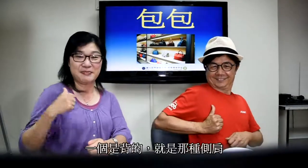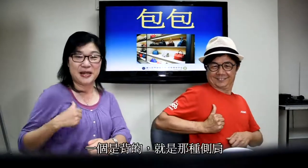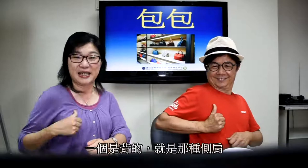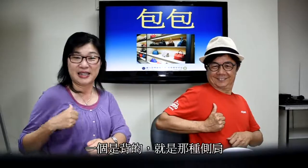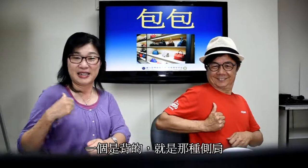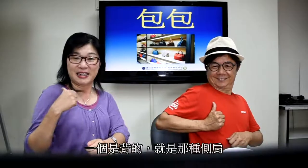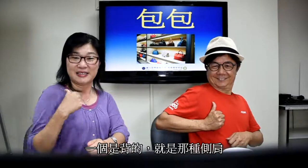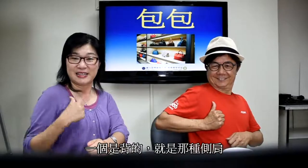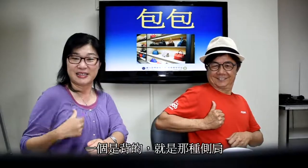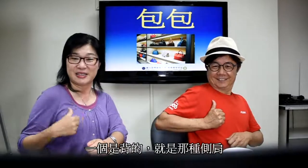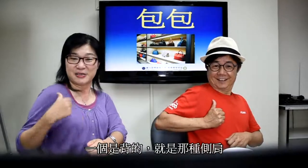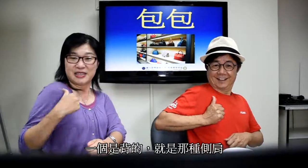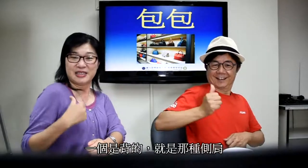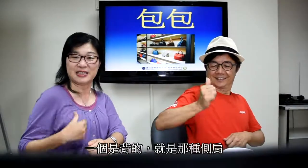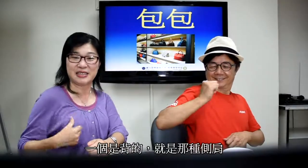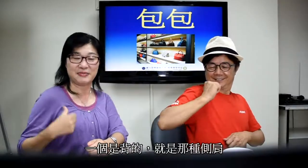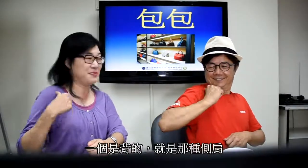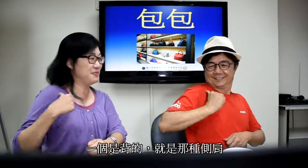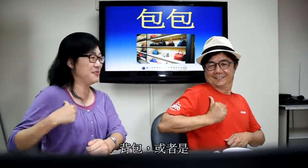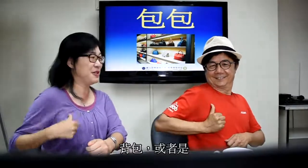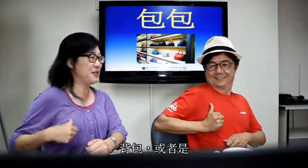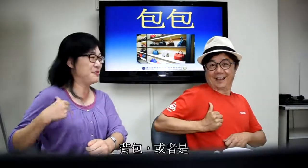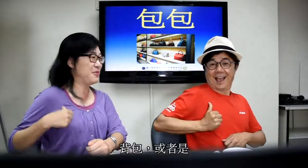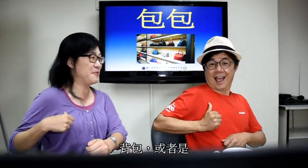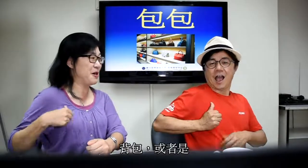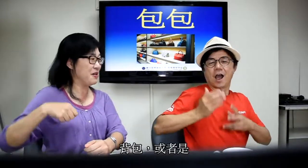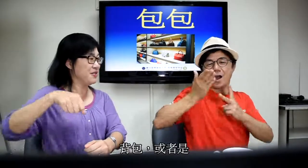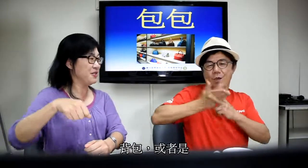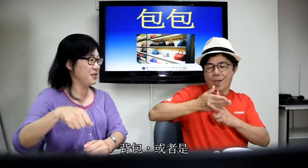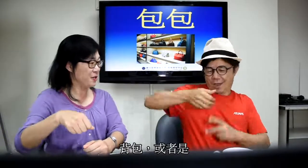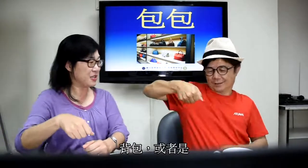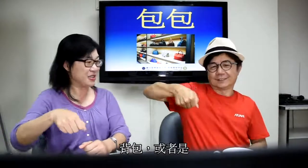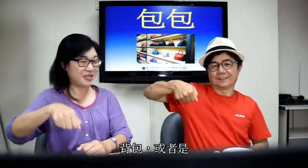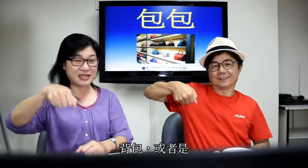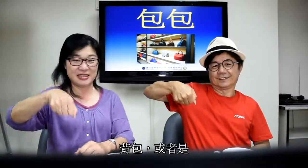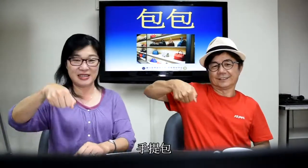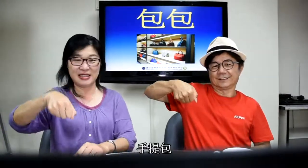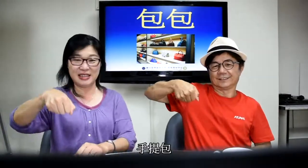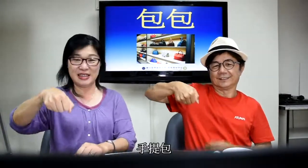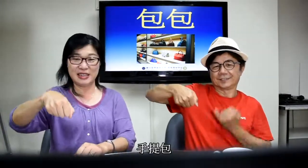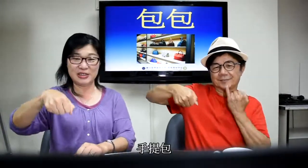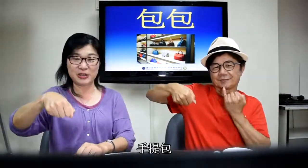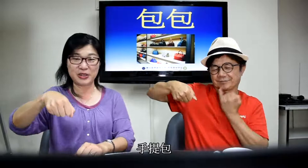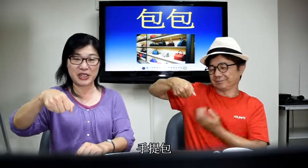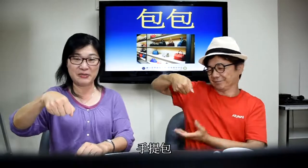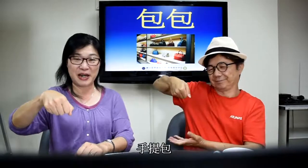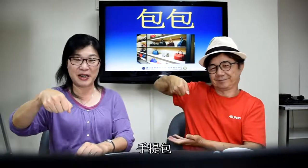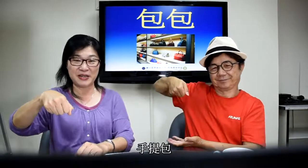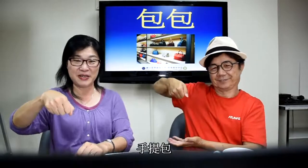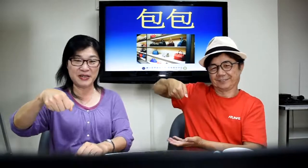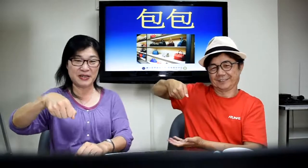的，哦，这是那种侧肩背包，或者是手提包，